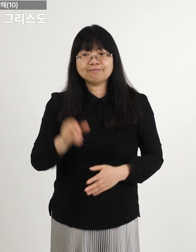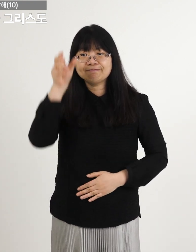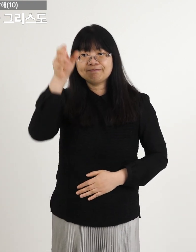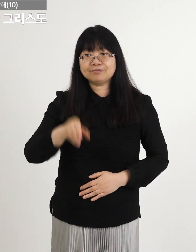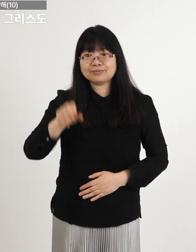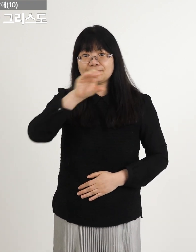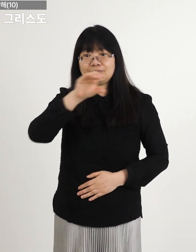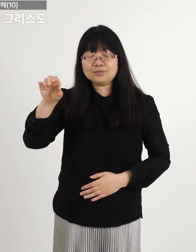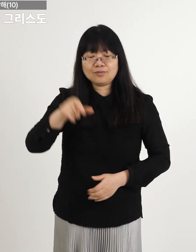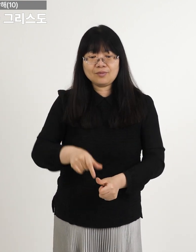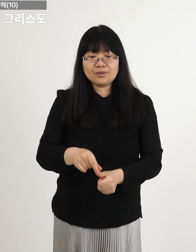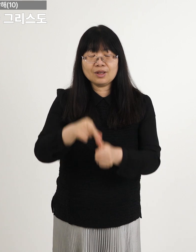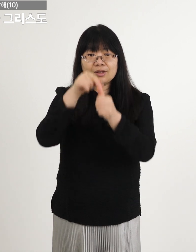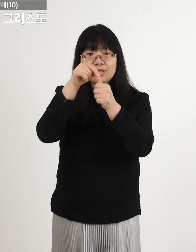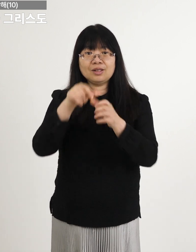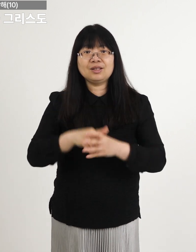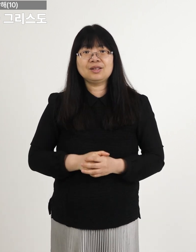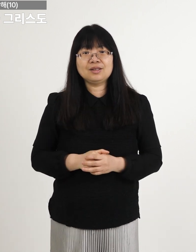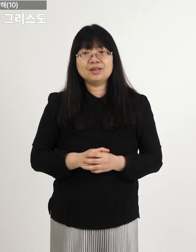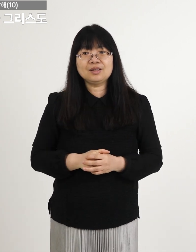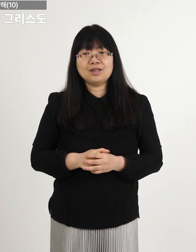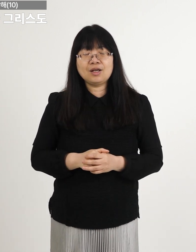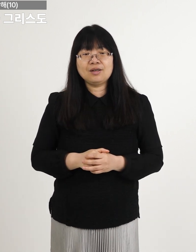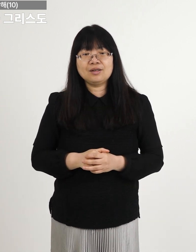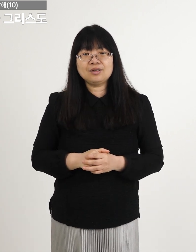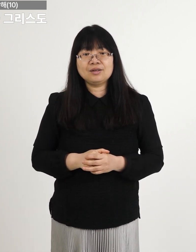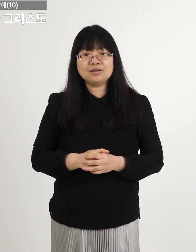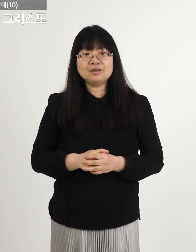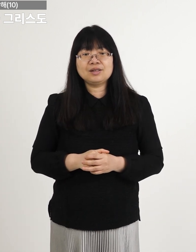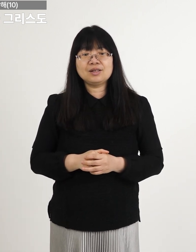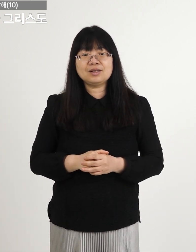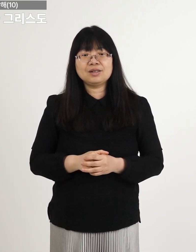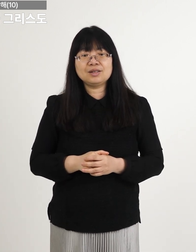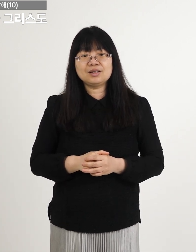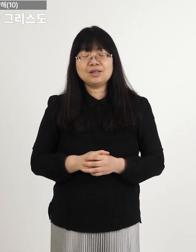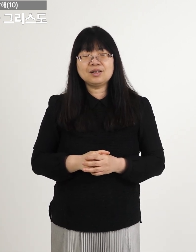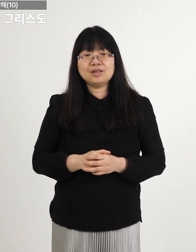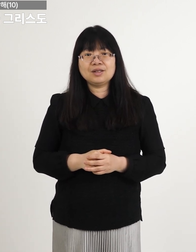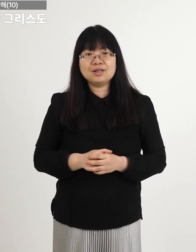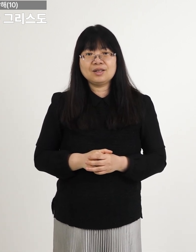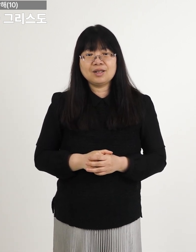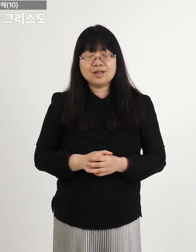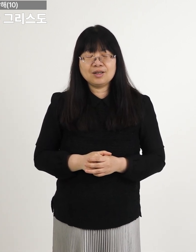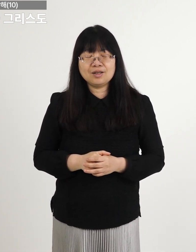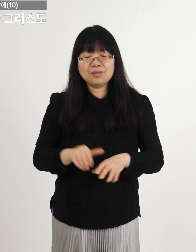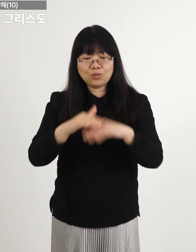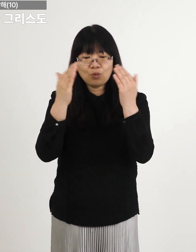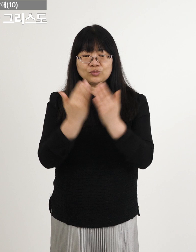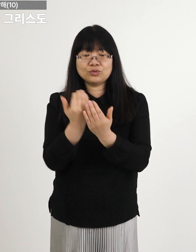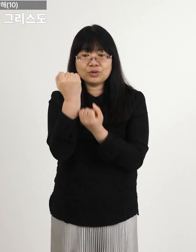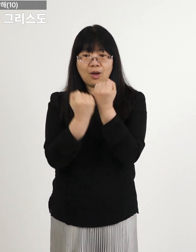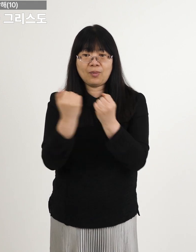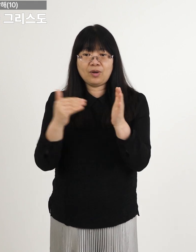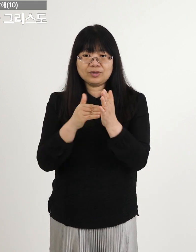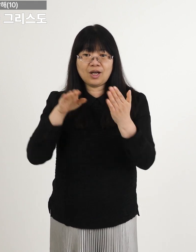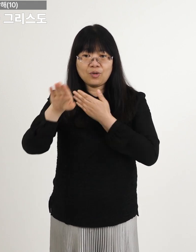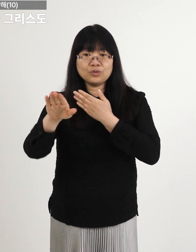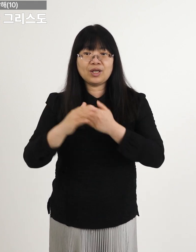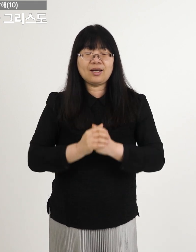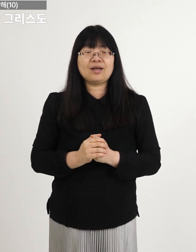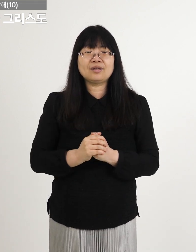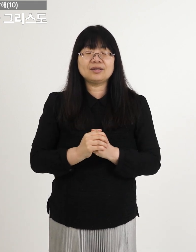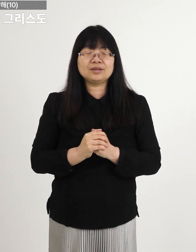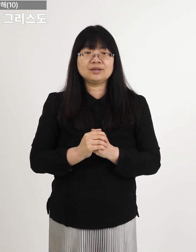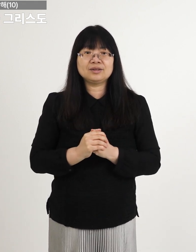십자가의 구속의 마무리가 그림자로 예표적으로 설명이 되고 난 다음에 이제 그